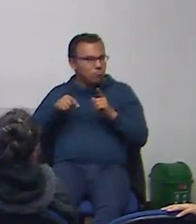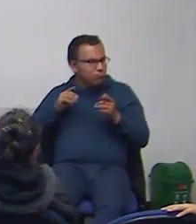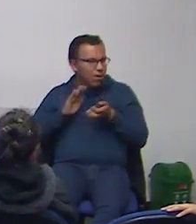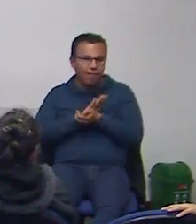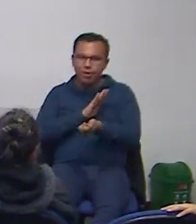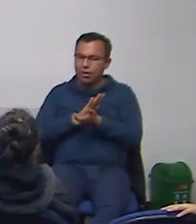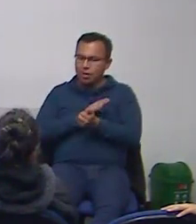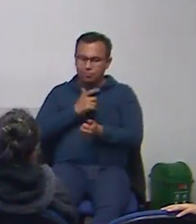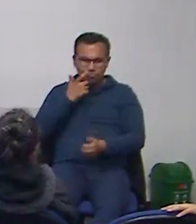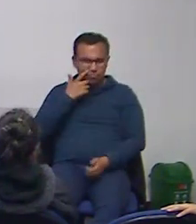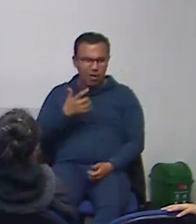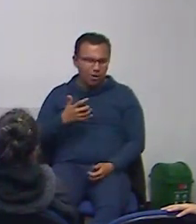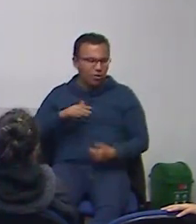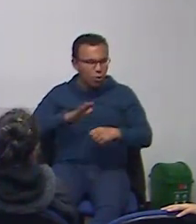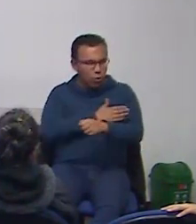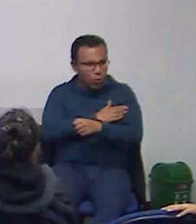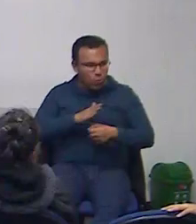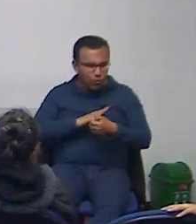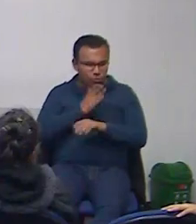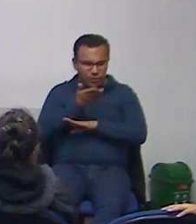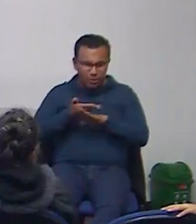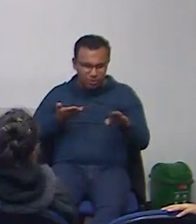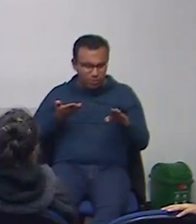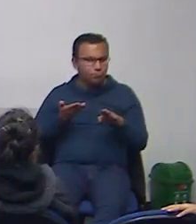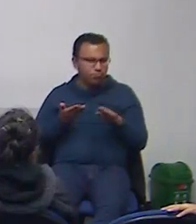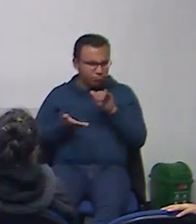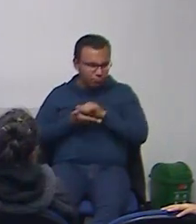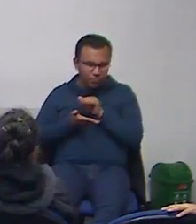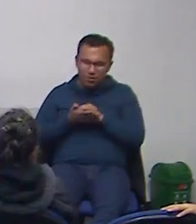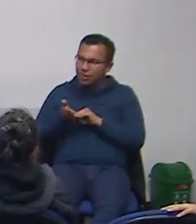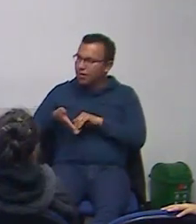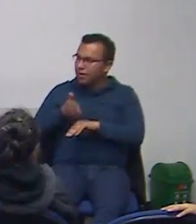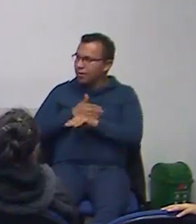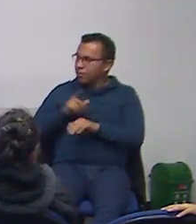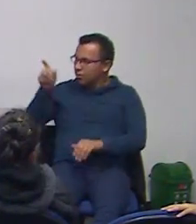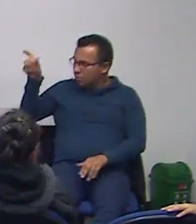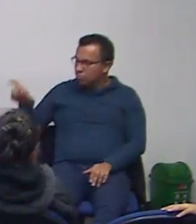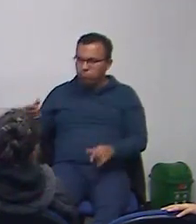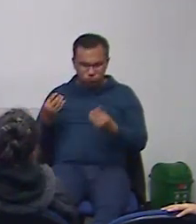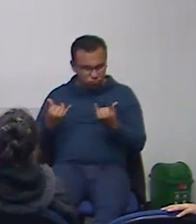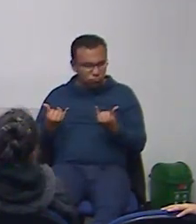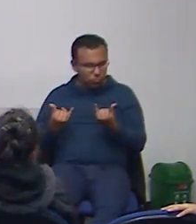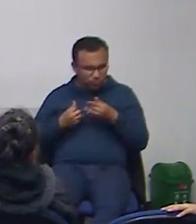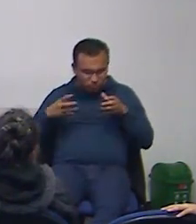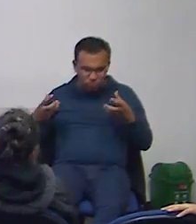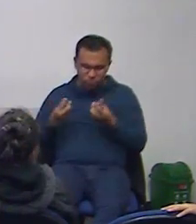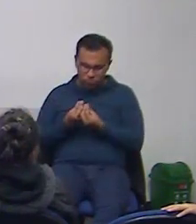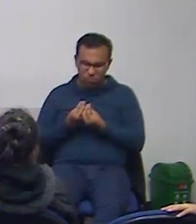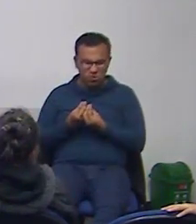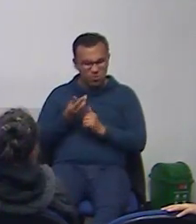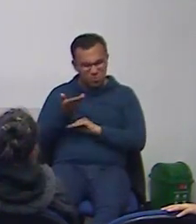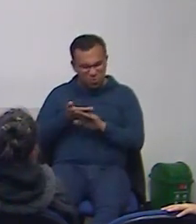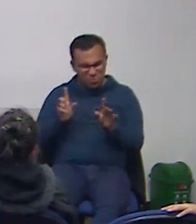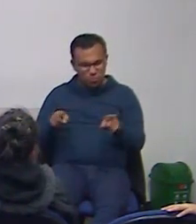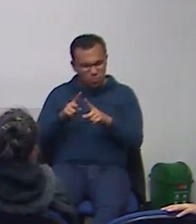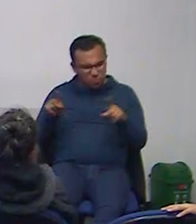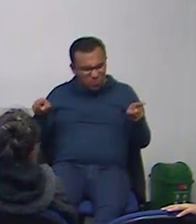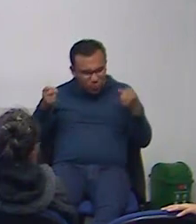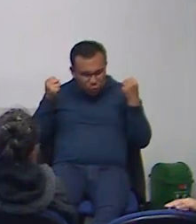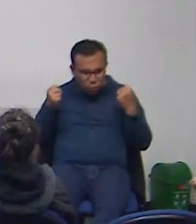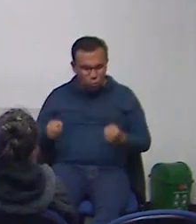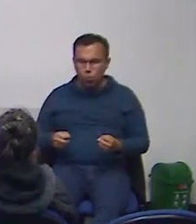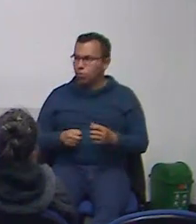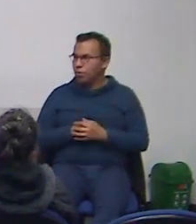potencial desde lo músico y la exigencia estaba en lo que nos decía Francisco o sea aquí estamos haciendo una orquesta y espero un nivel musical de este